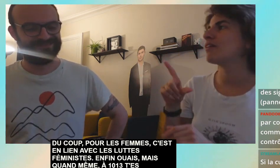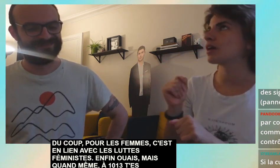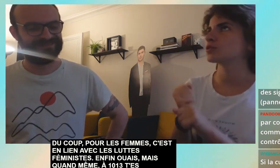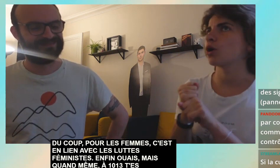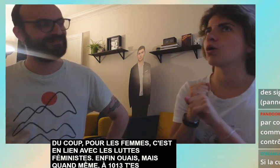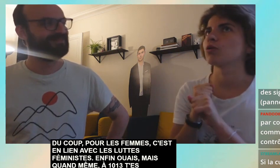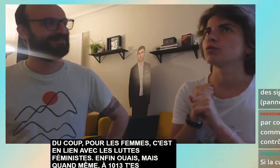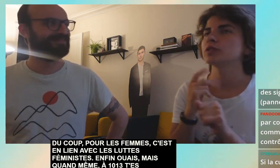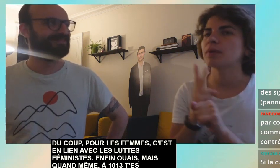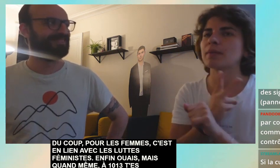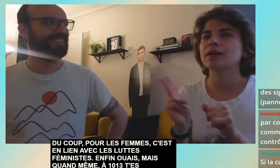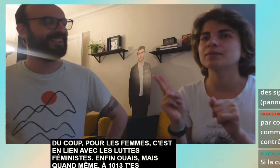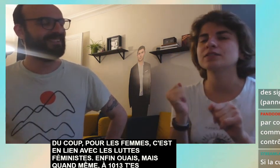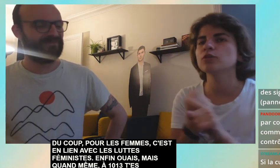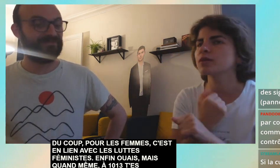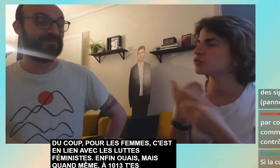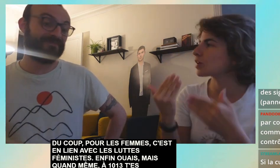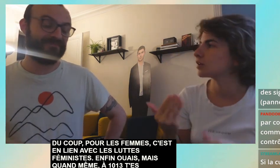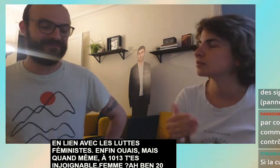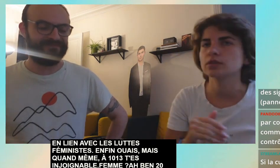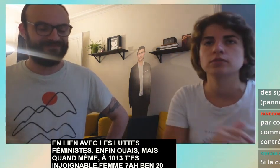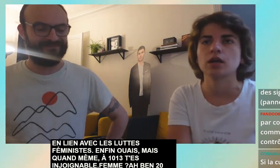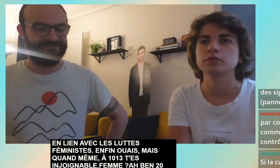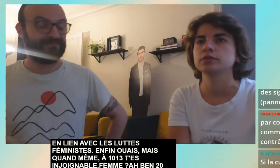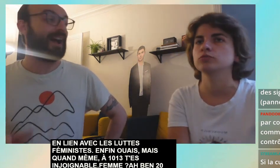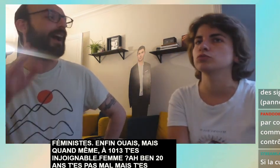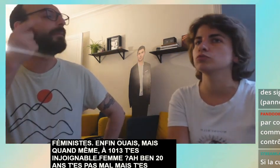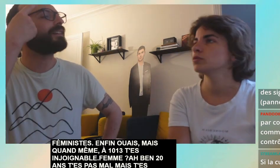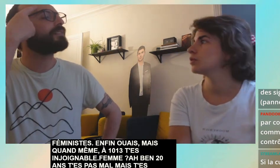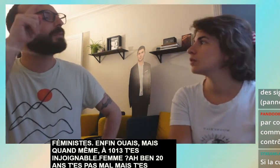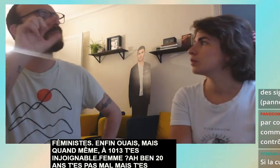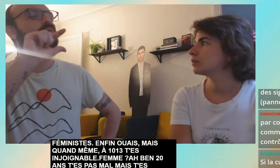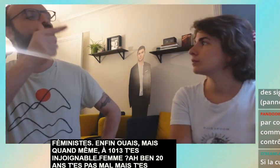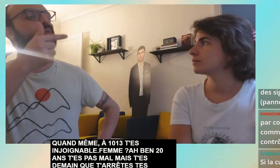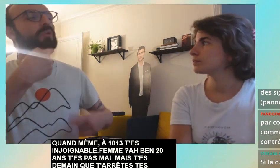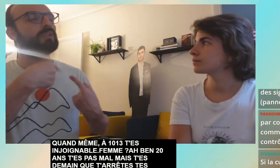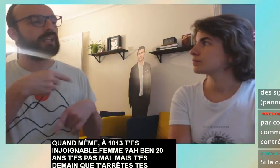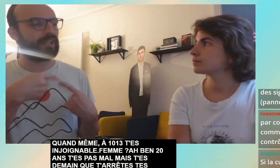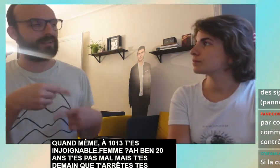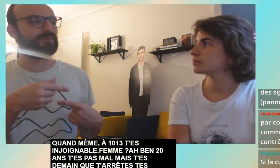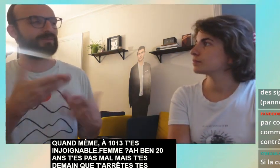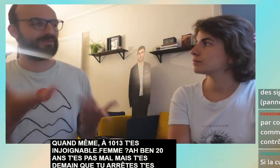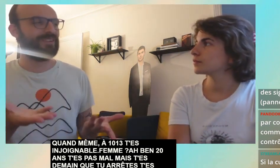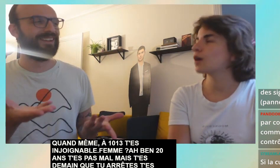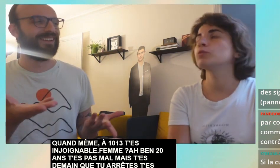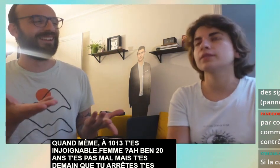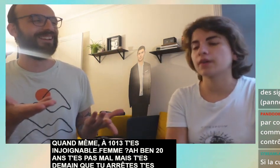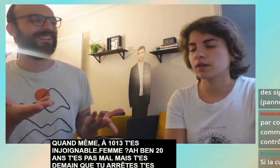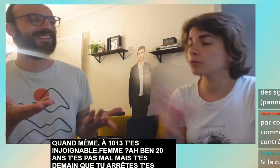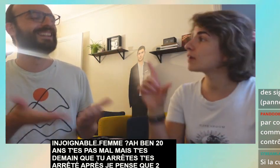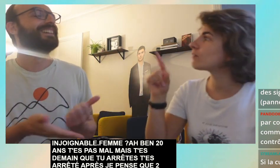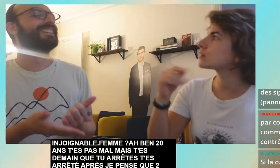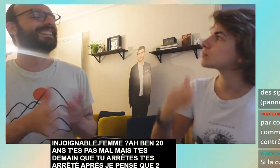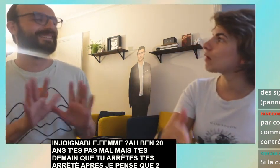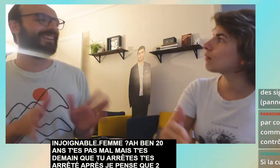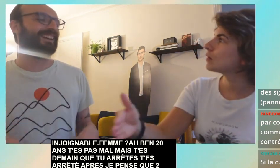20 ans, t'es pas mal, mais t'es dommage que t'es arrêté. Bah, du coup. après, je pense que deux guerres, du coup, Ah oui, oui, mais 20 ans, voilà,